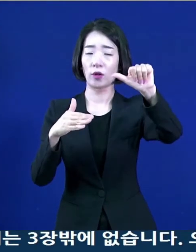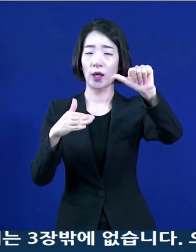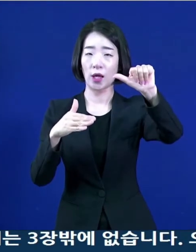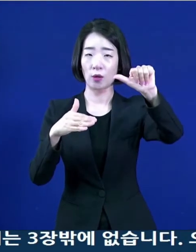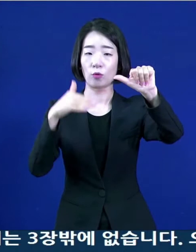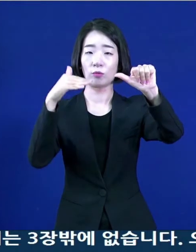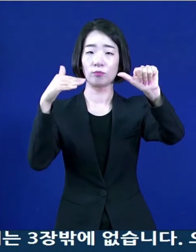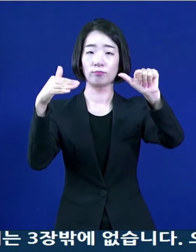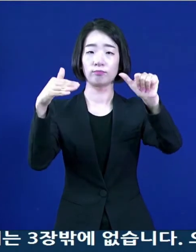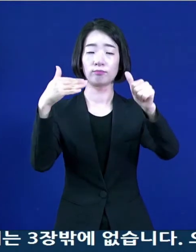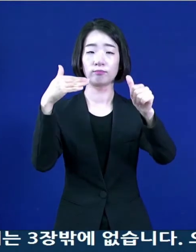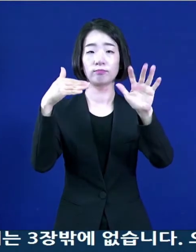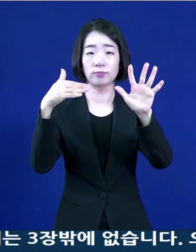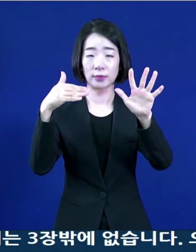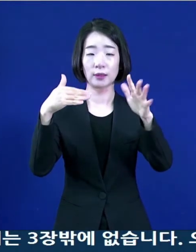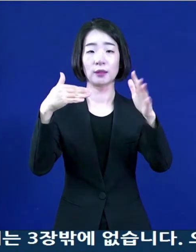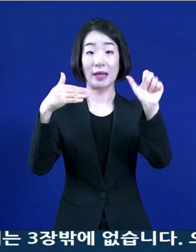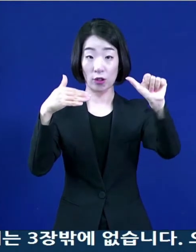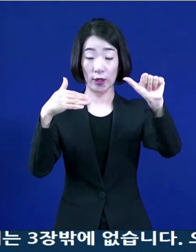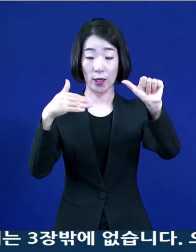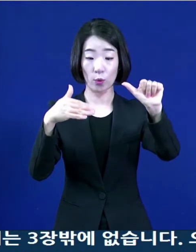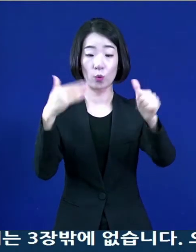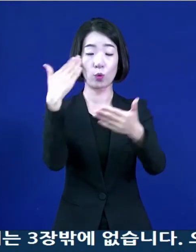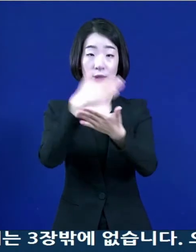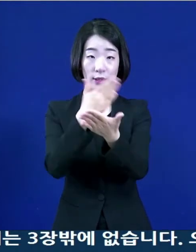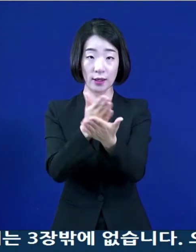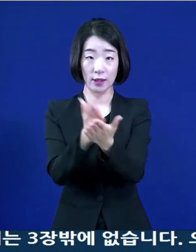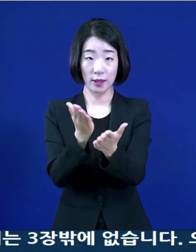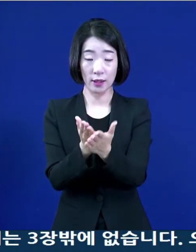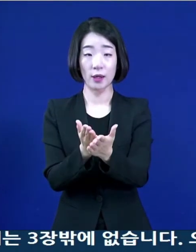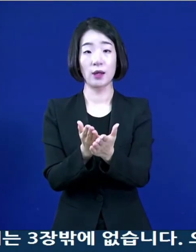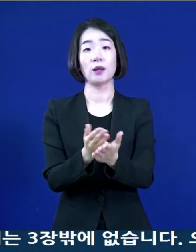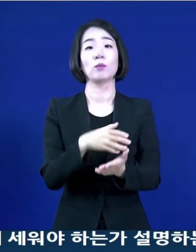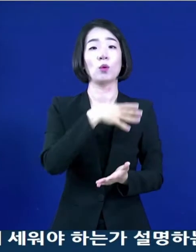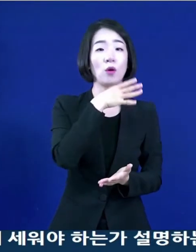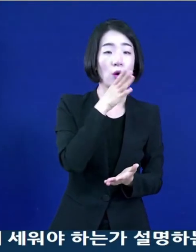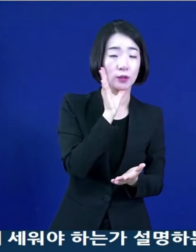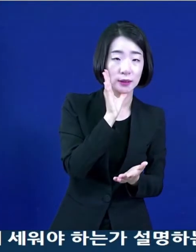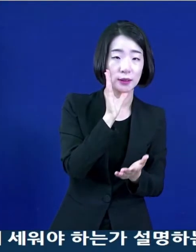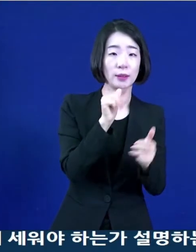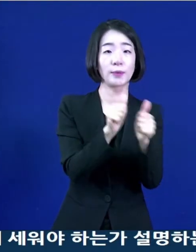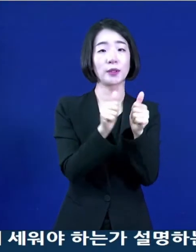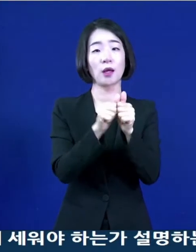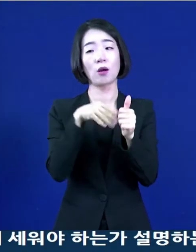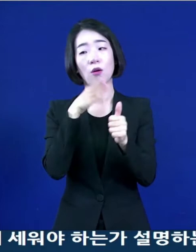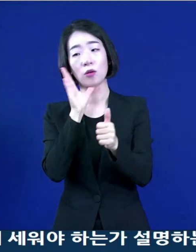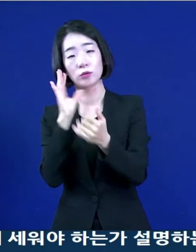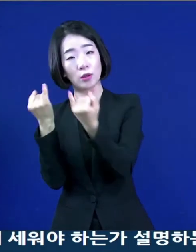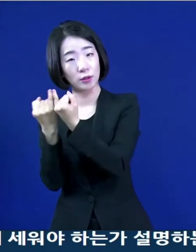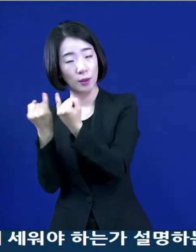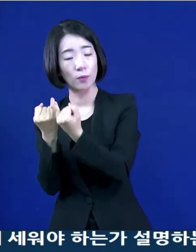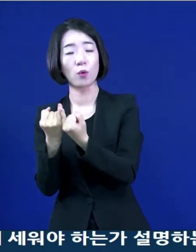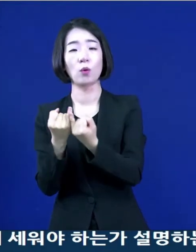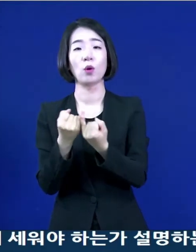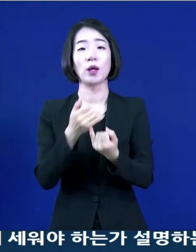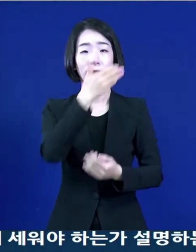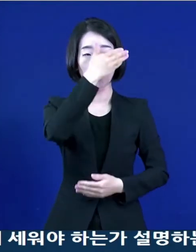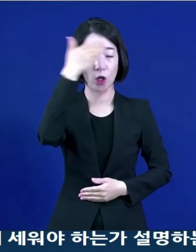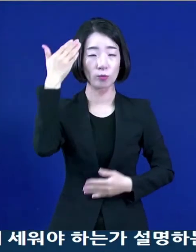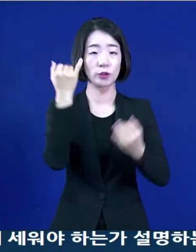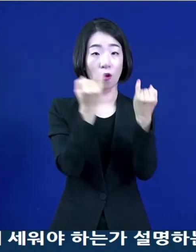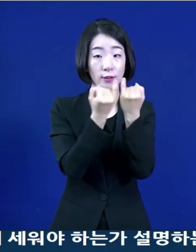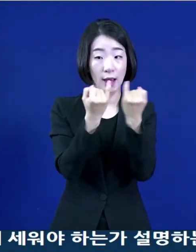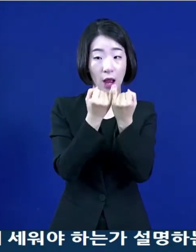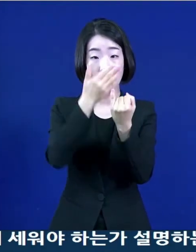나이가 좀 드신 여자분들, 젊은 남자들, 젊은 여자들. 나머지 한 그룹은 누구일까요?